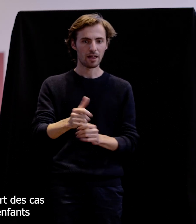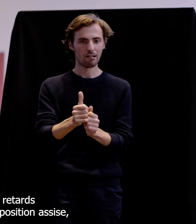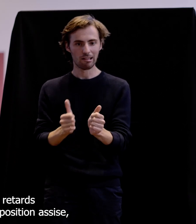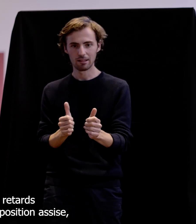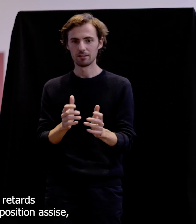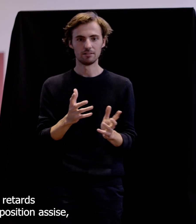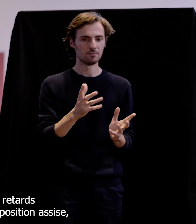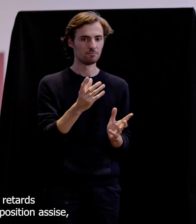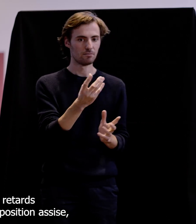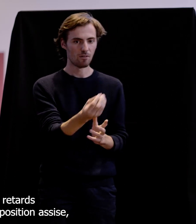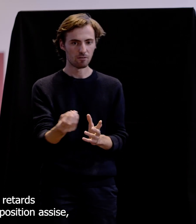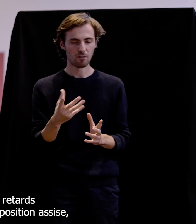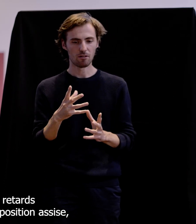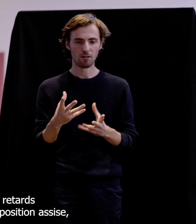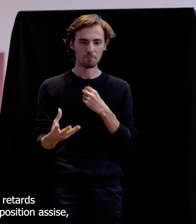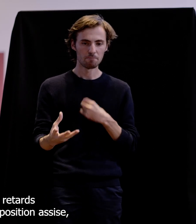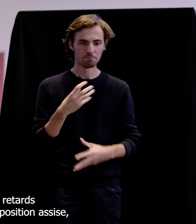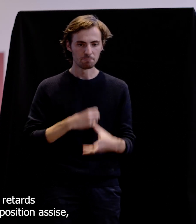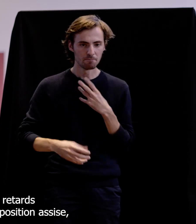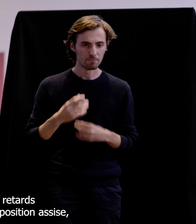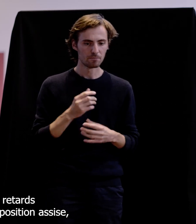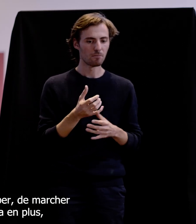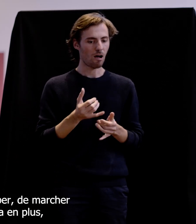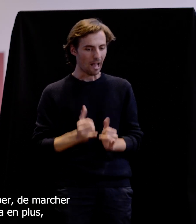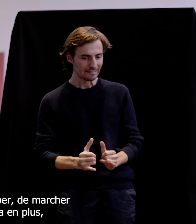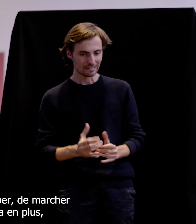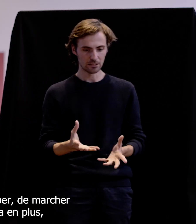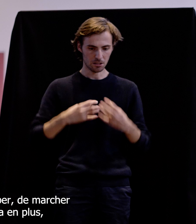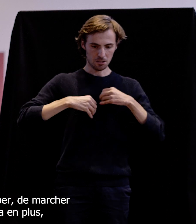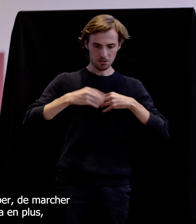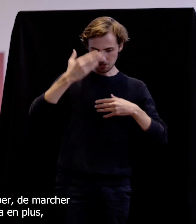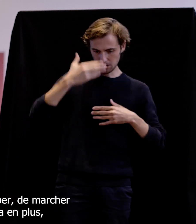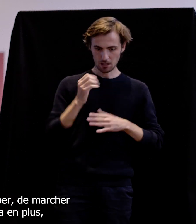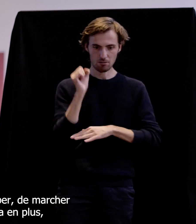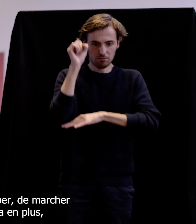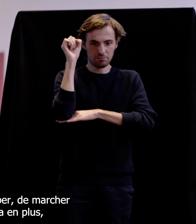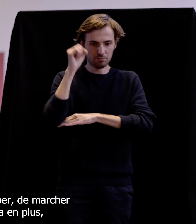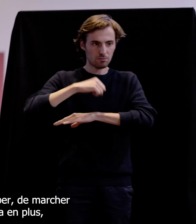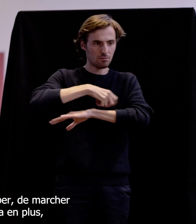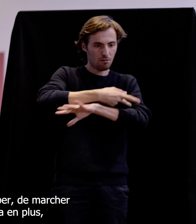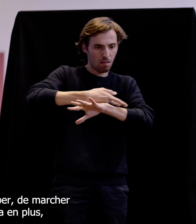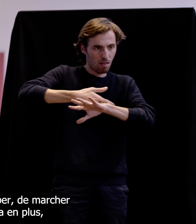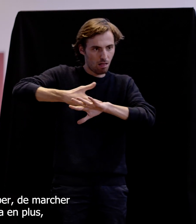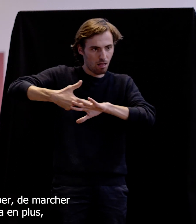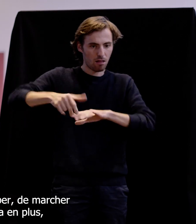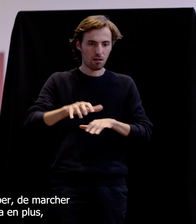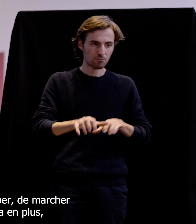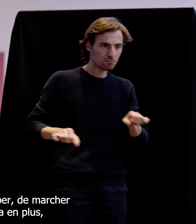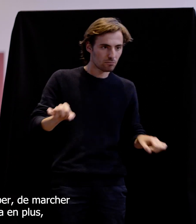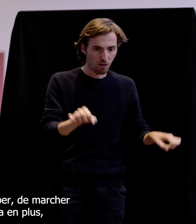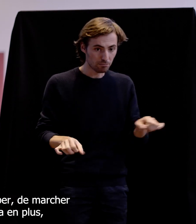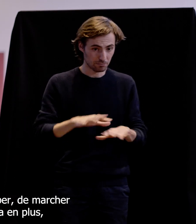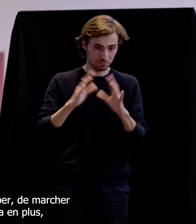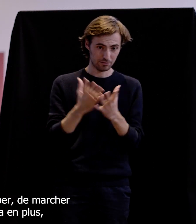des enfants qui ont des retards d'acquisition de la position assise, de la position de ramper, de marcher. Et